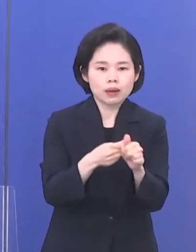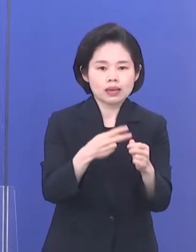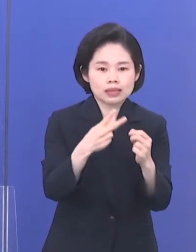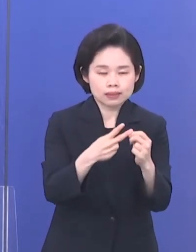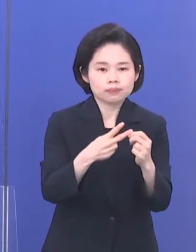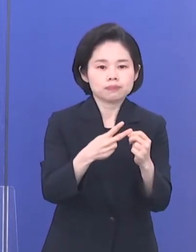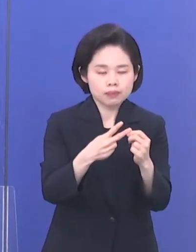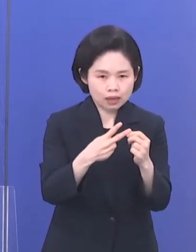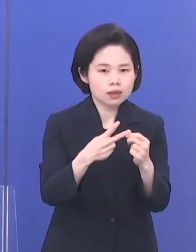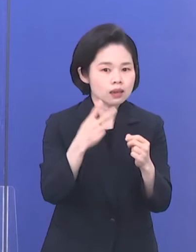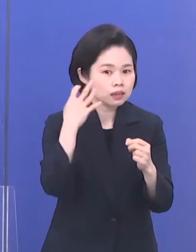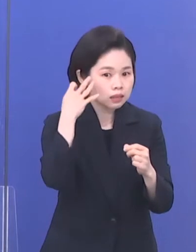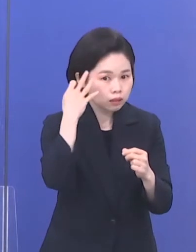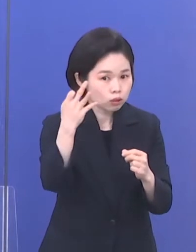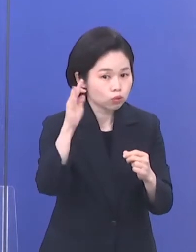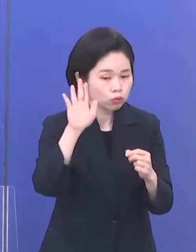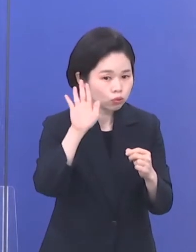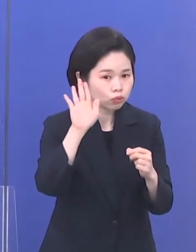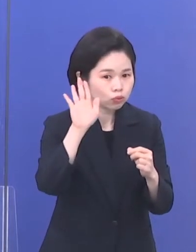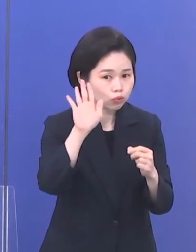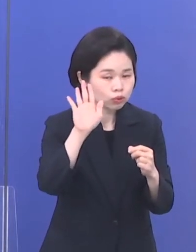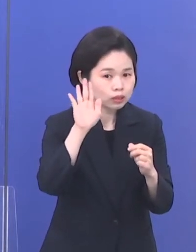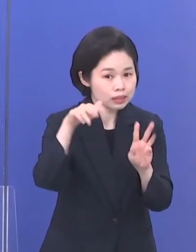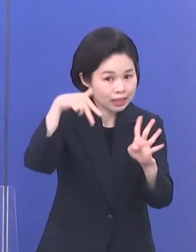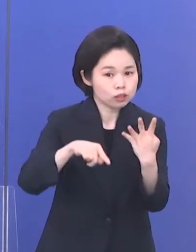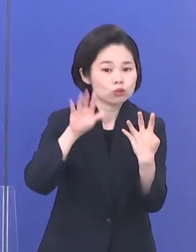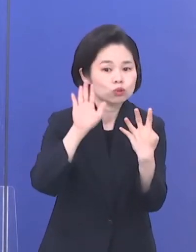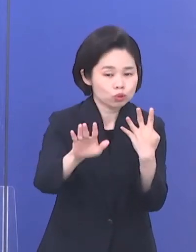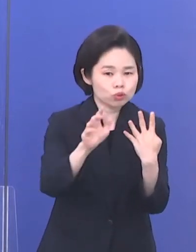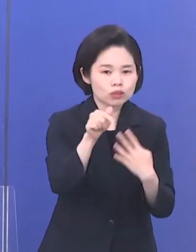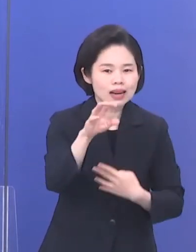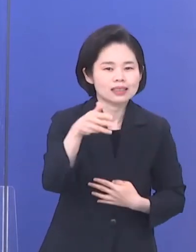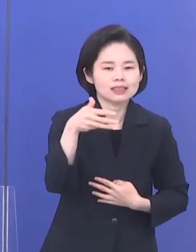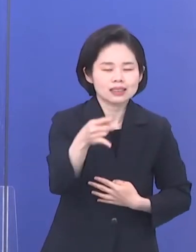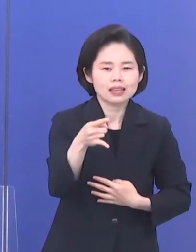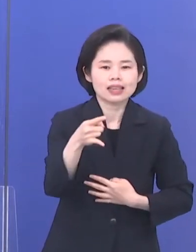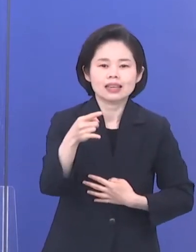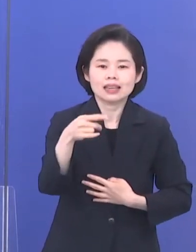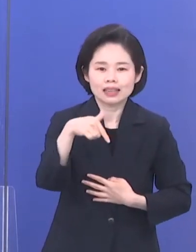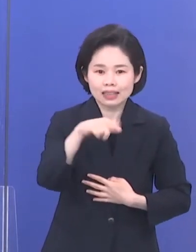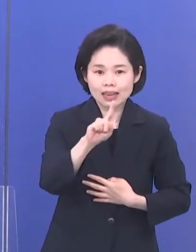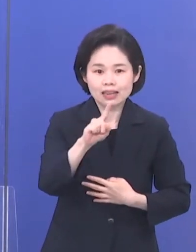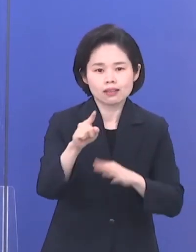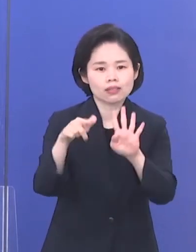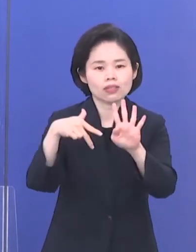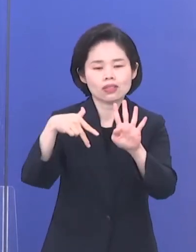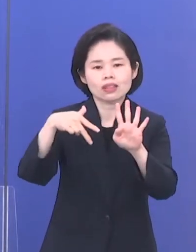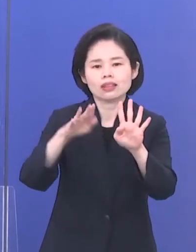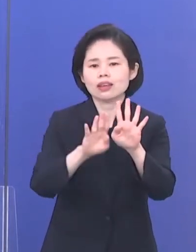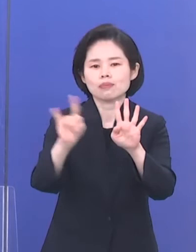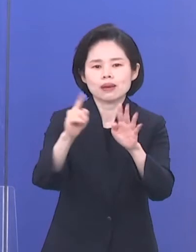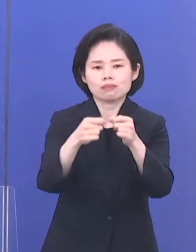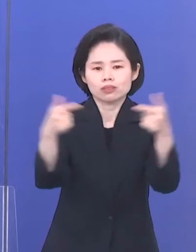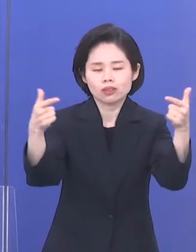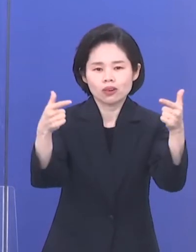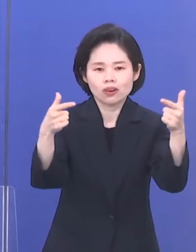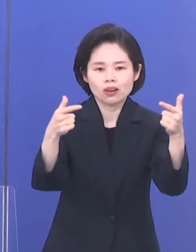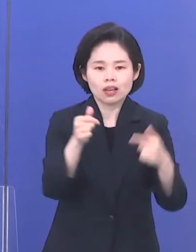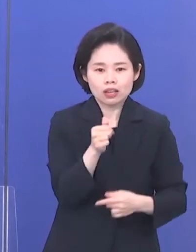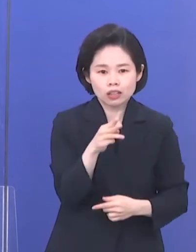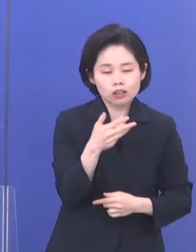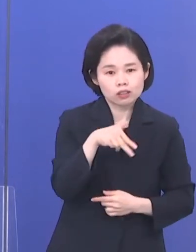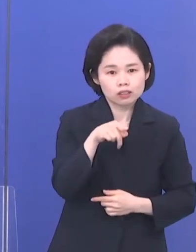후부터 항체가가 4배 이상 증가하는 대상자 비율 등을 의미하는 혈청 전환율은